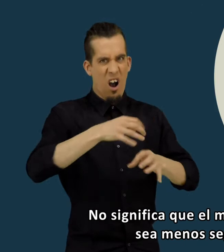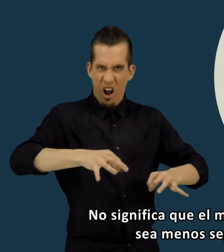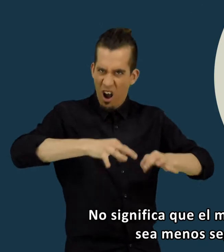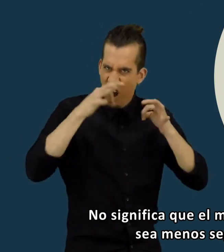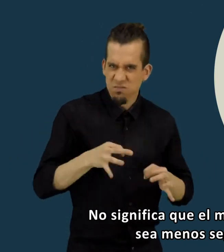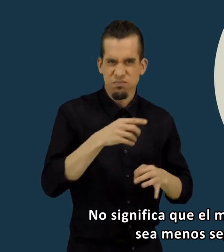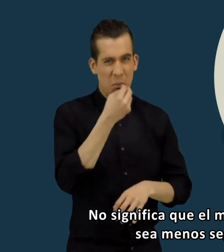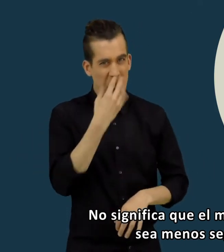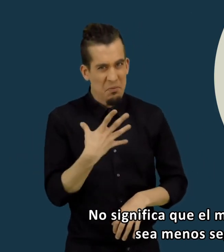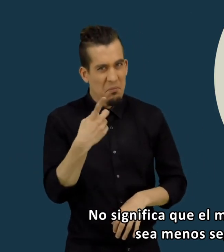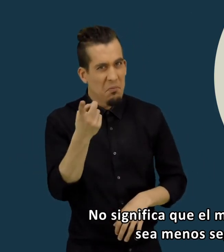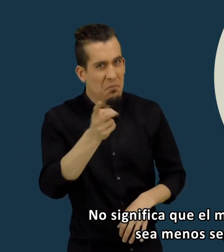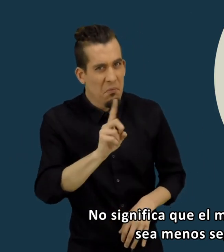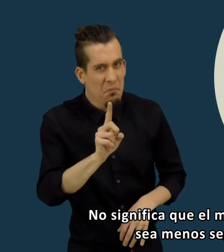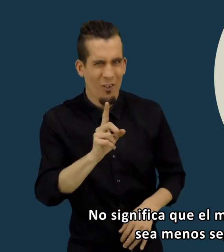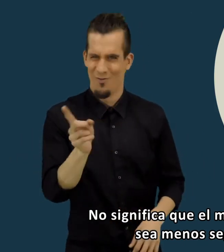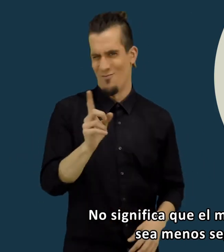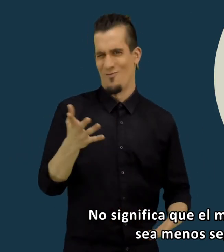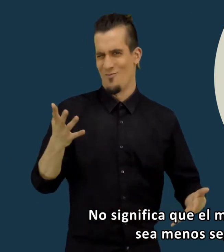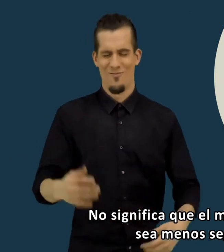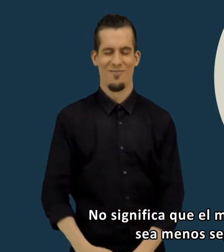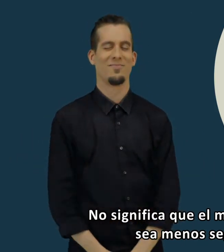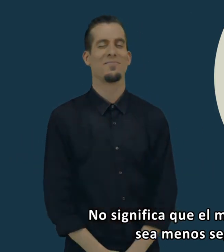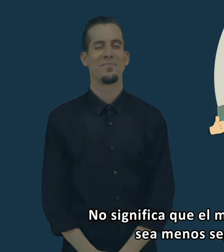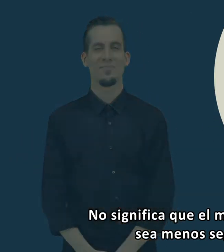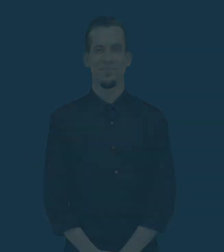No significa que el medicamento sea menos seguro.